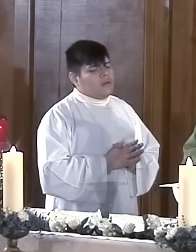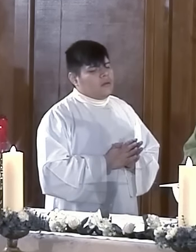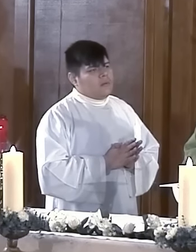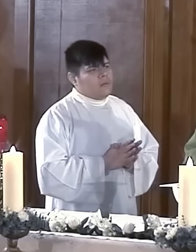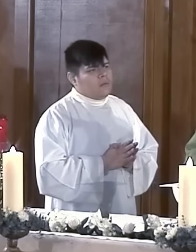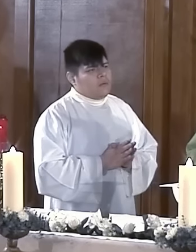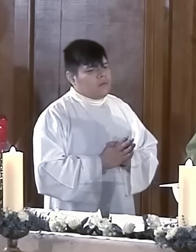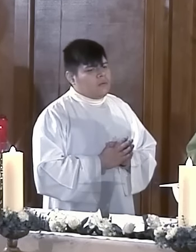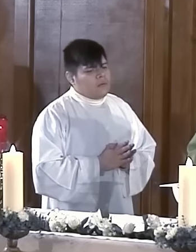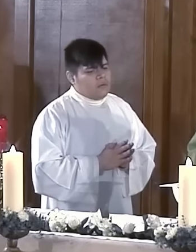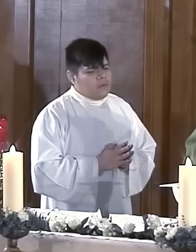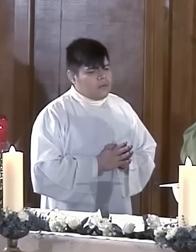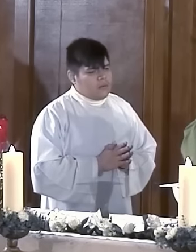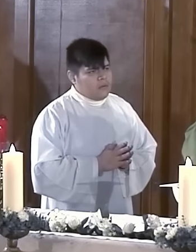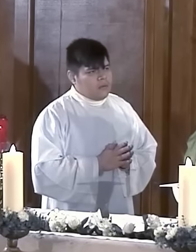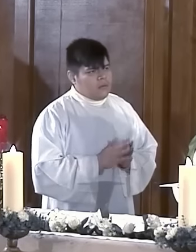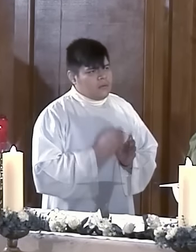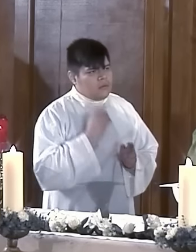cielo.